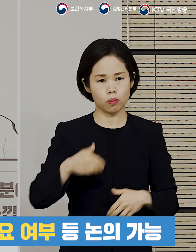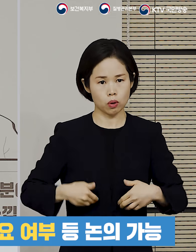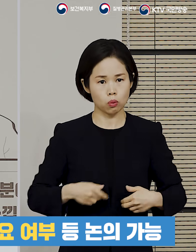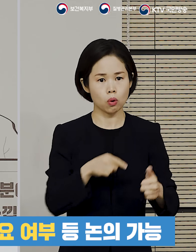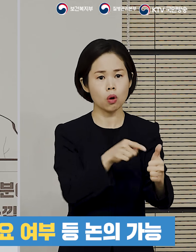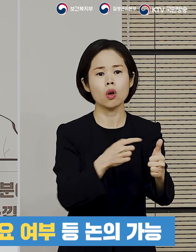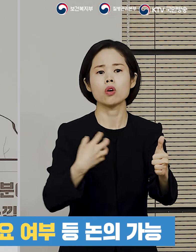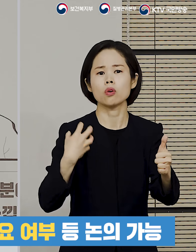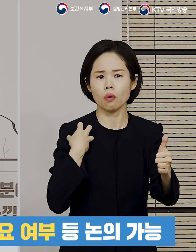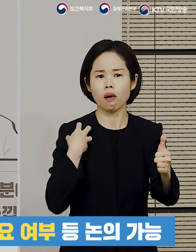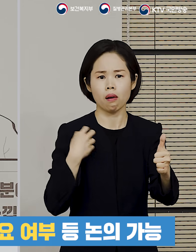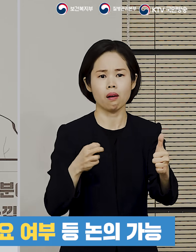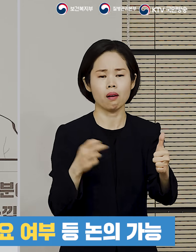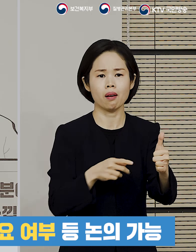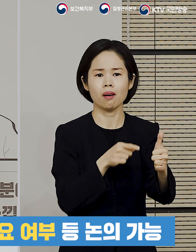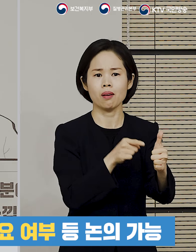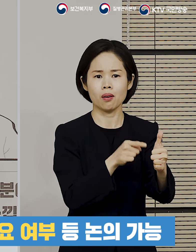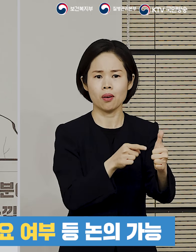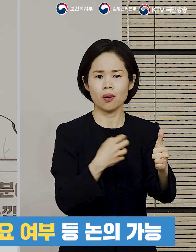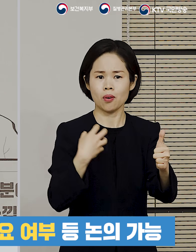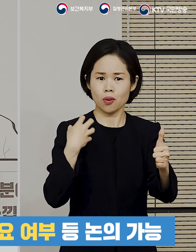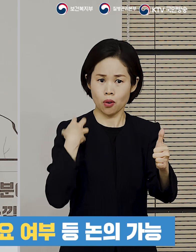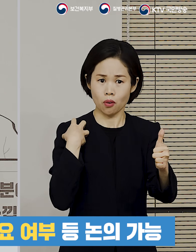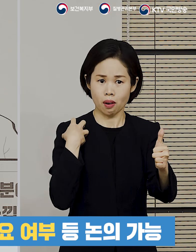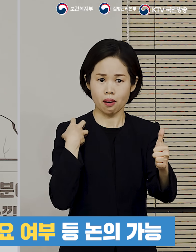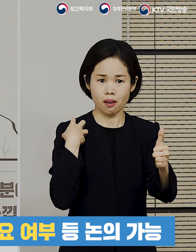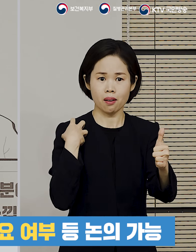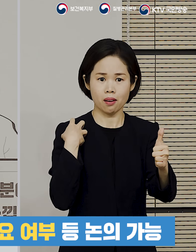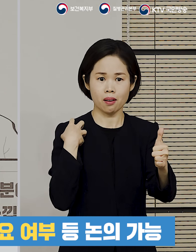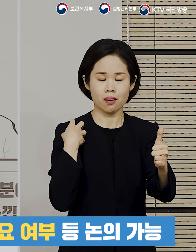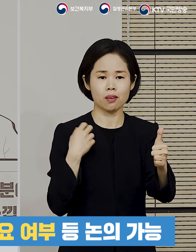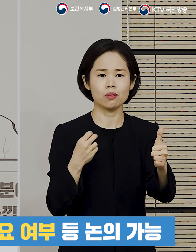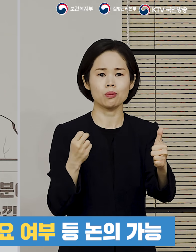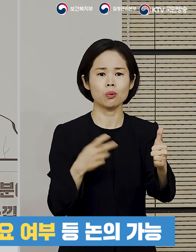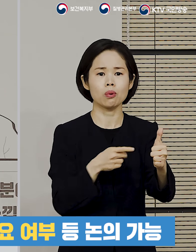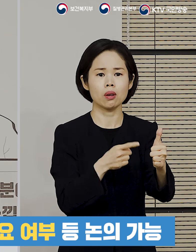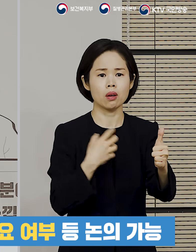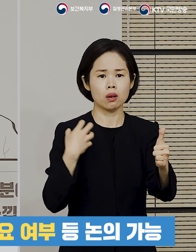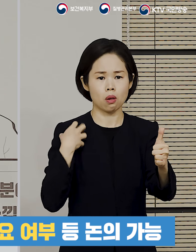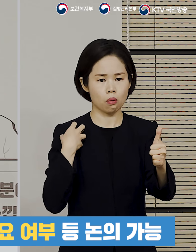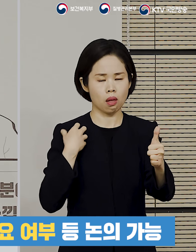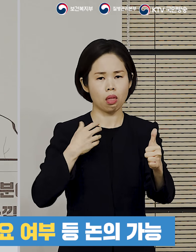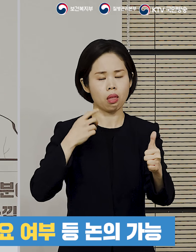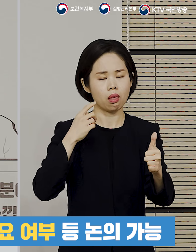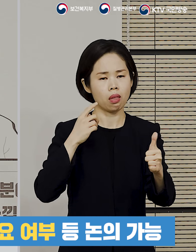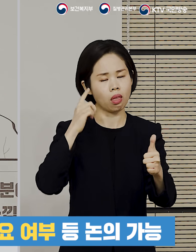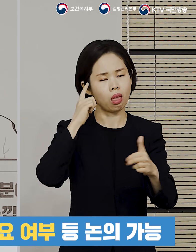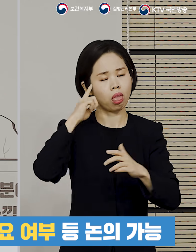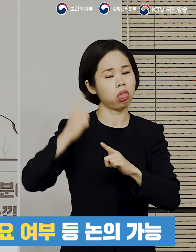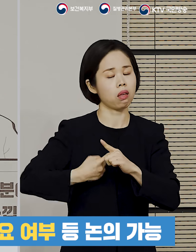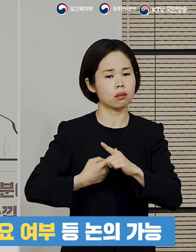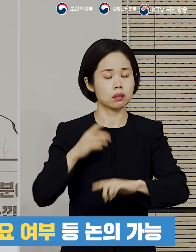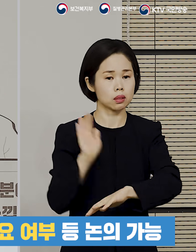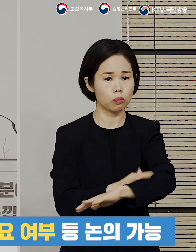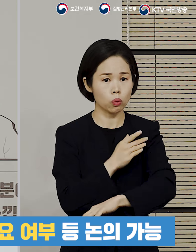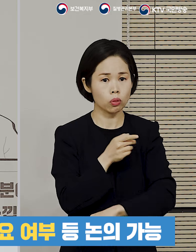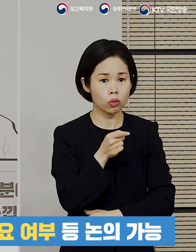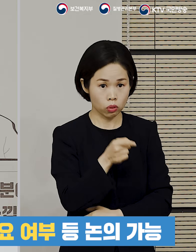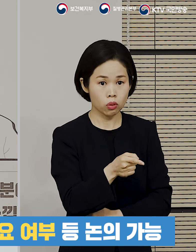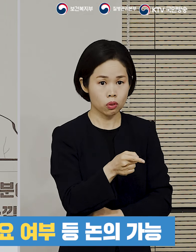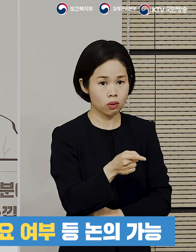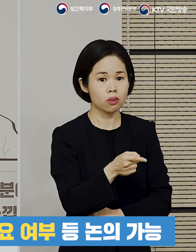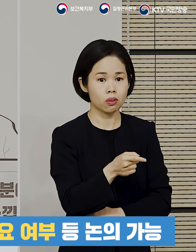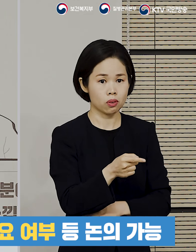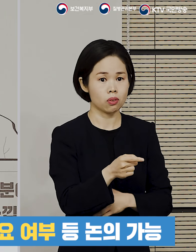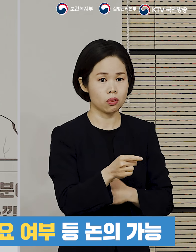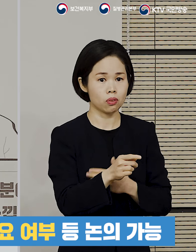내용들도 아울러서 검토가 돼야 되고 그분이 해야 되는 역할, 그 지정된 방역 관리자가 해야 되는 역할에 대한 또 그 역할을 제대로